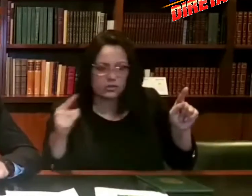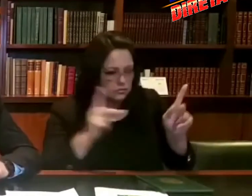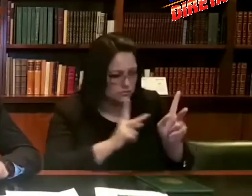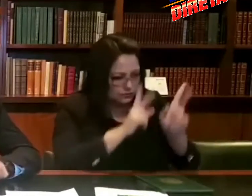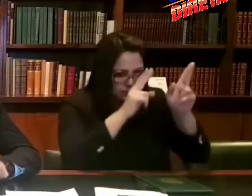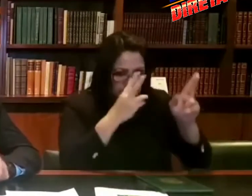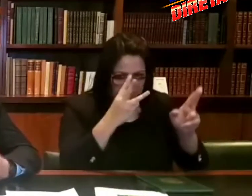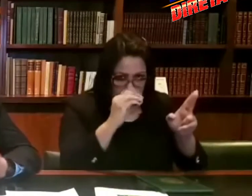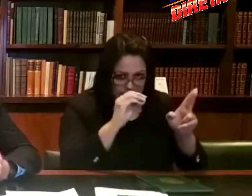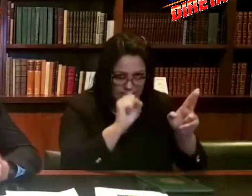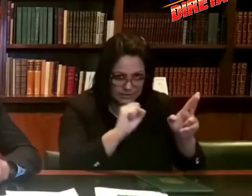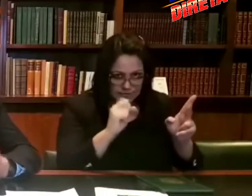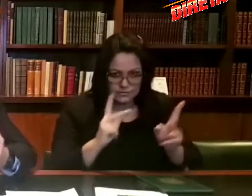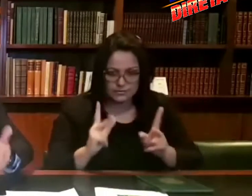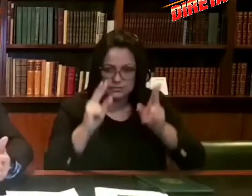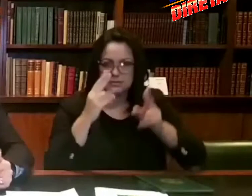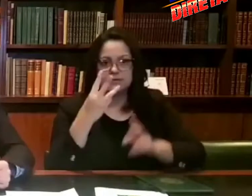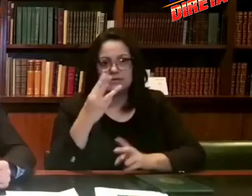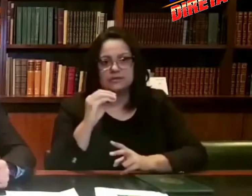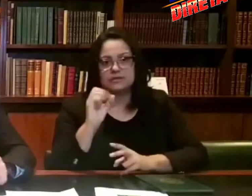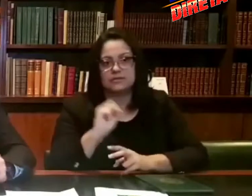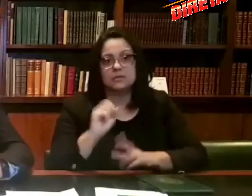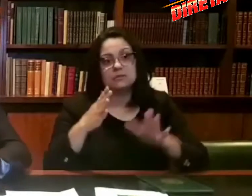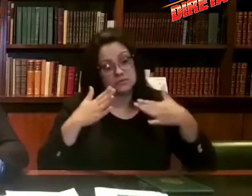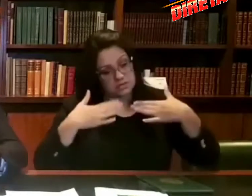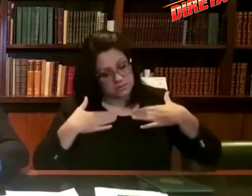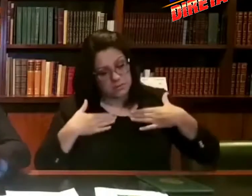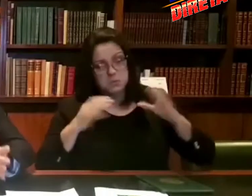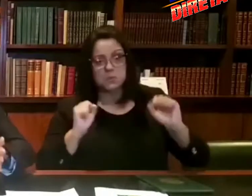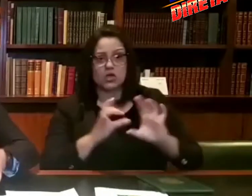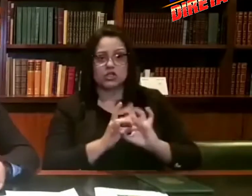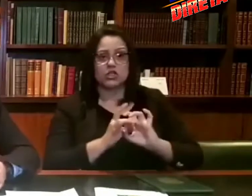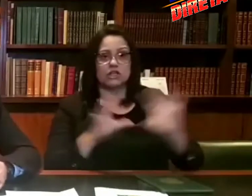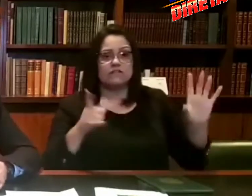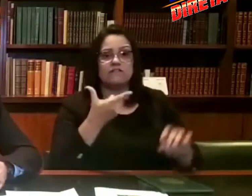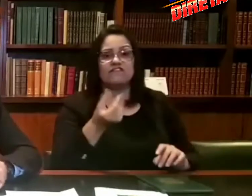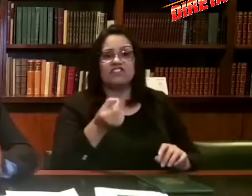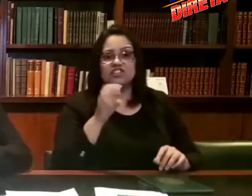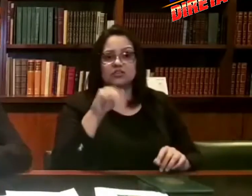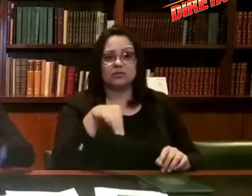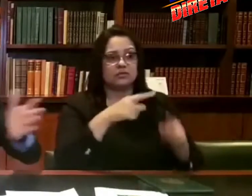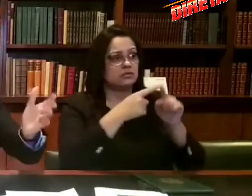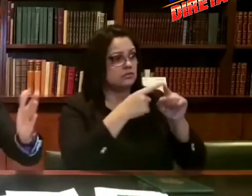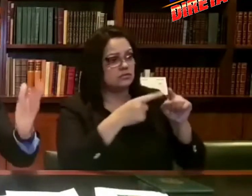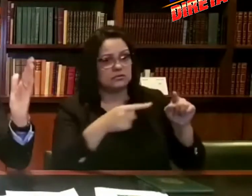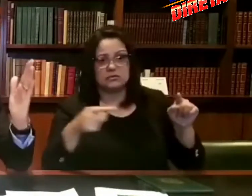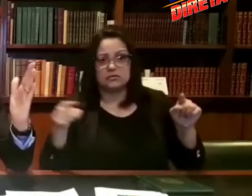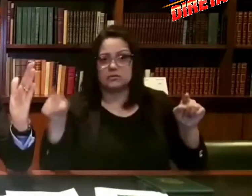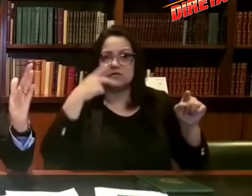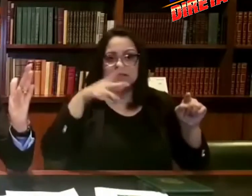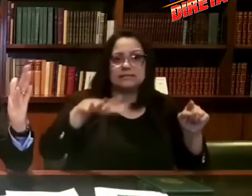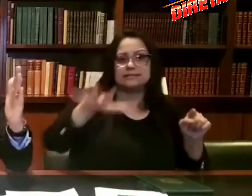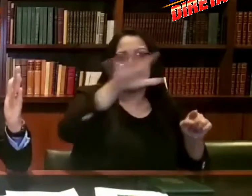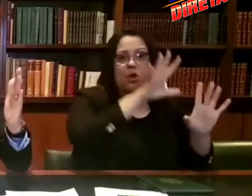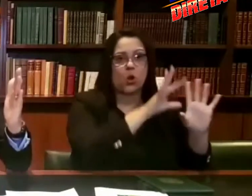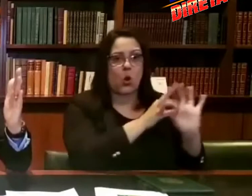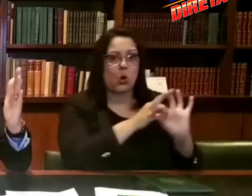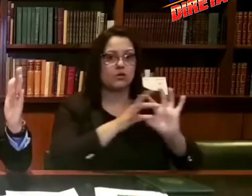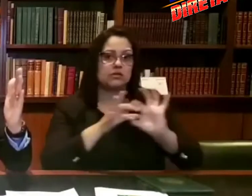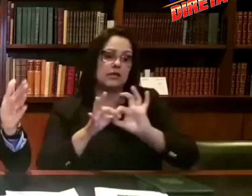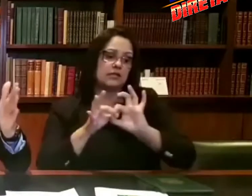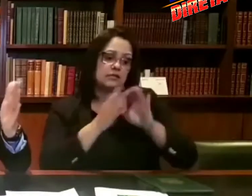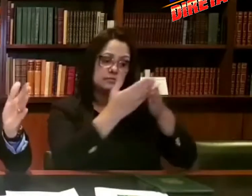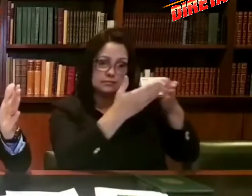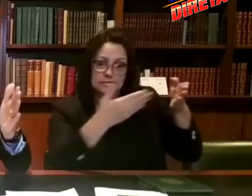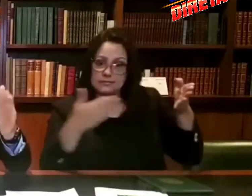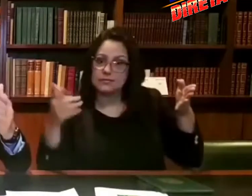disso. Mas, da minha parte, eu autorizo divulgar todos 20 minutos, até para ver dentro de um contexto. O restante,